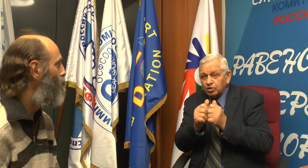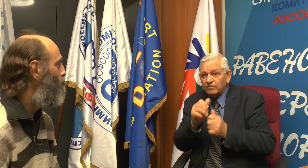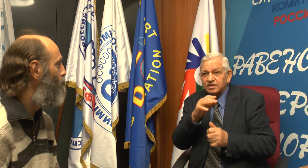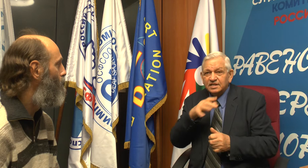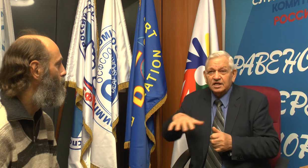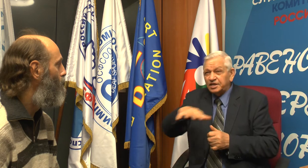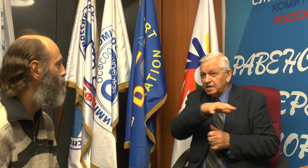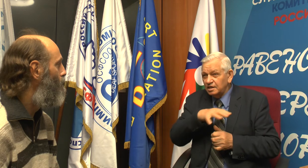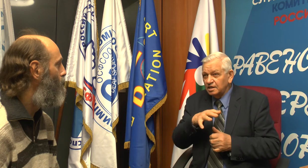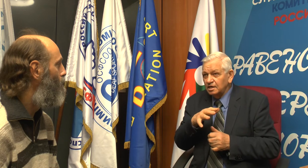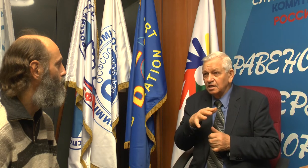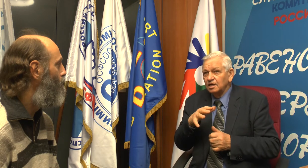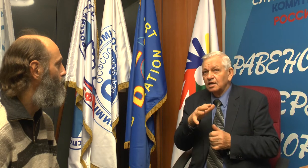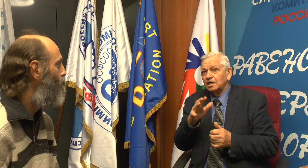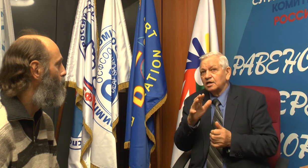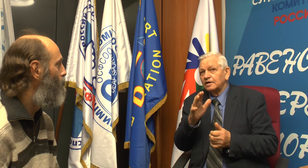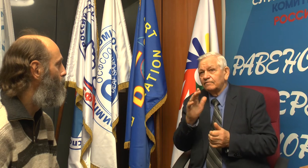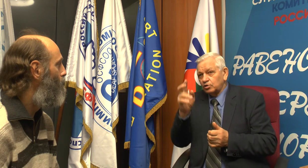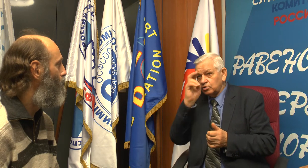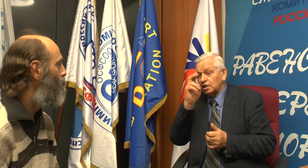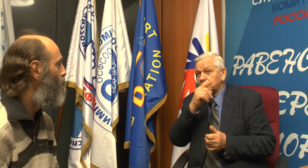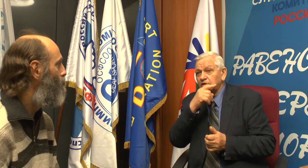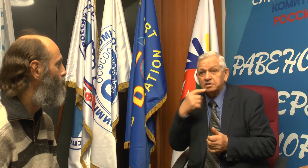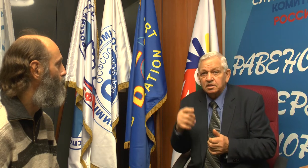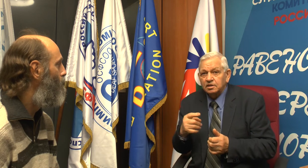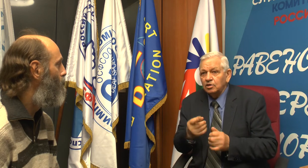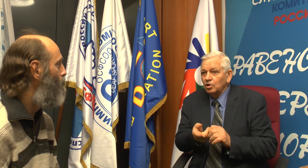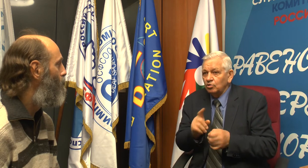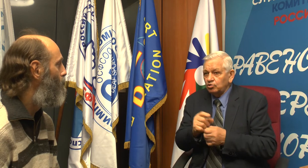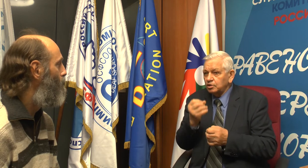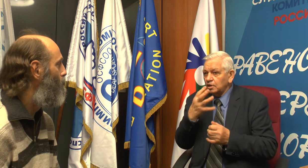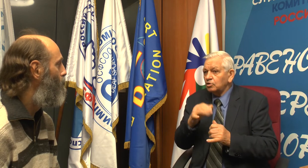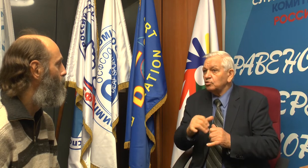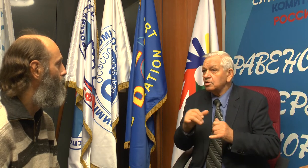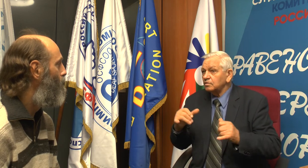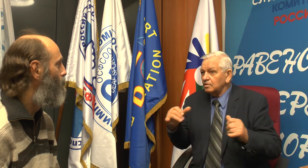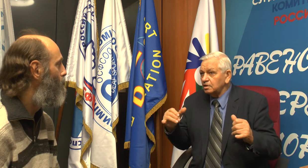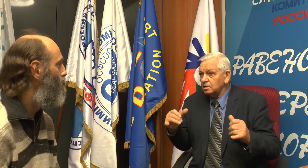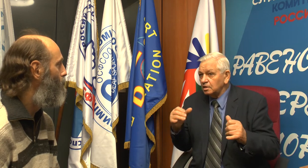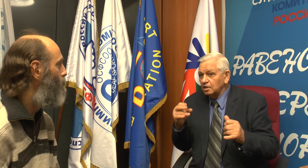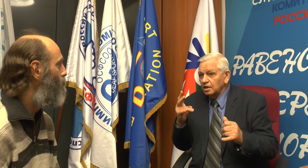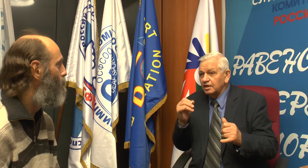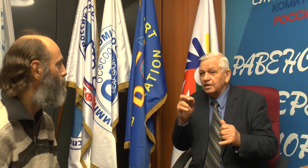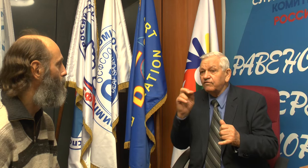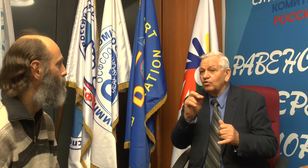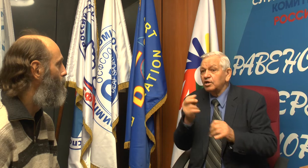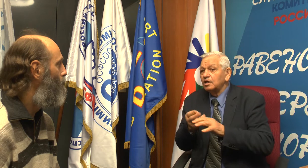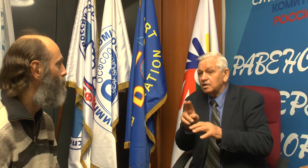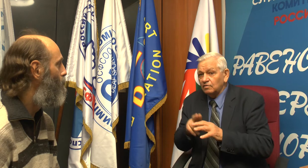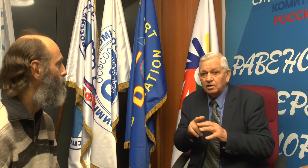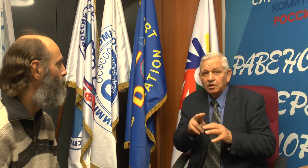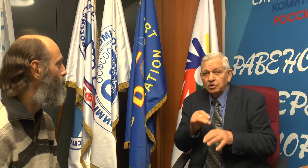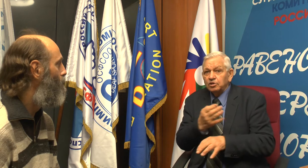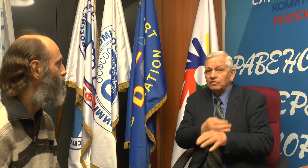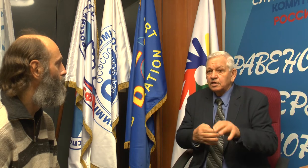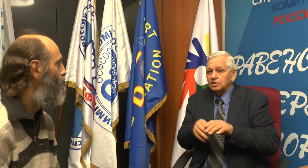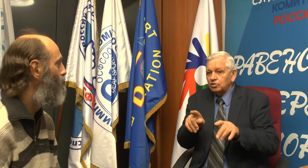в стране, в государстве России очень хорошо развивается. И на фоне этого инвалиды